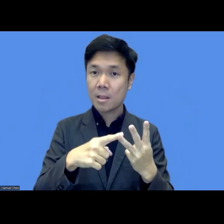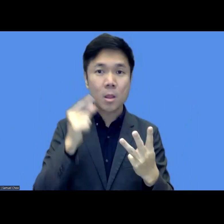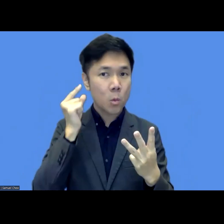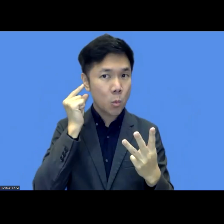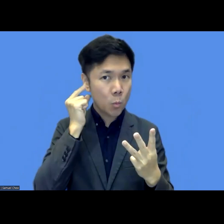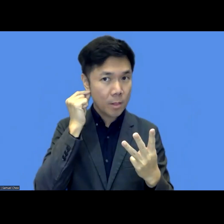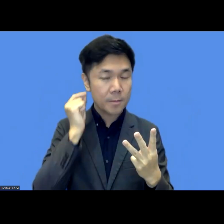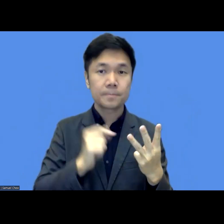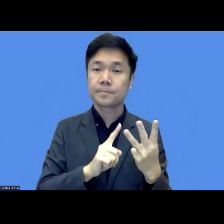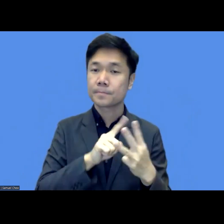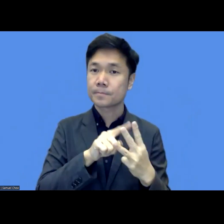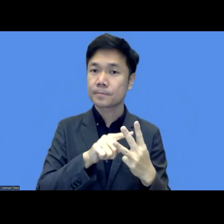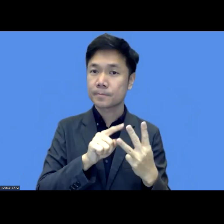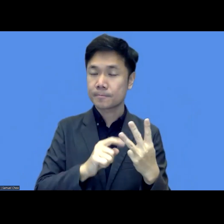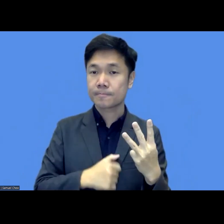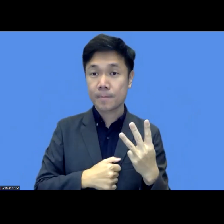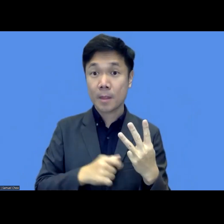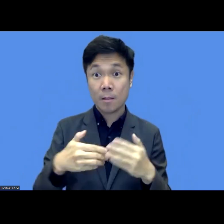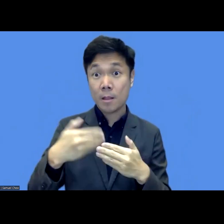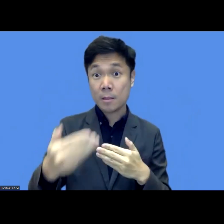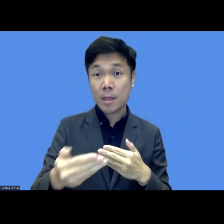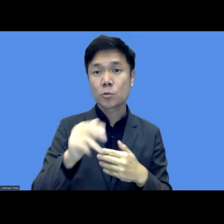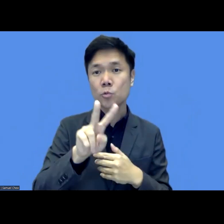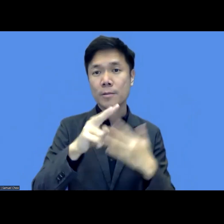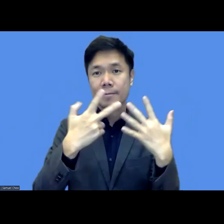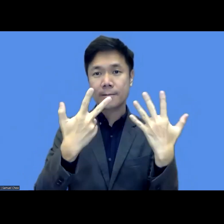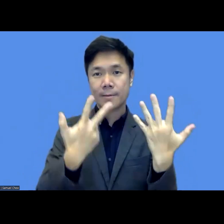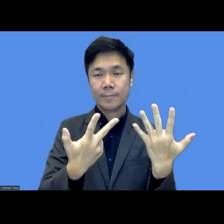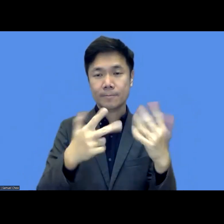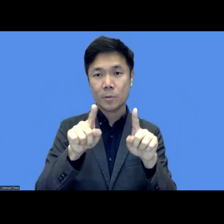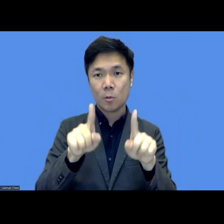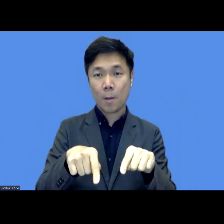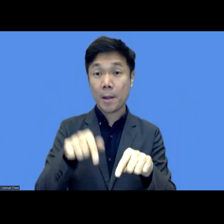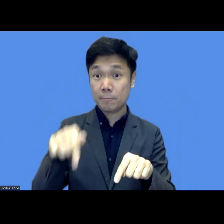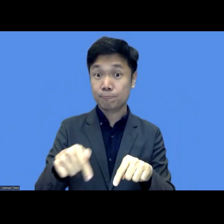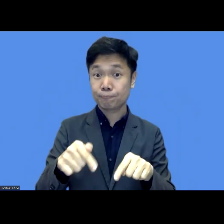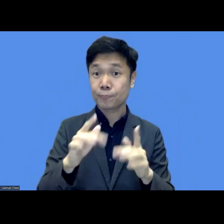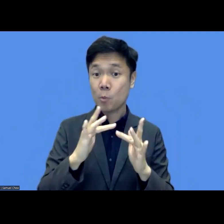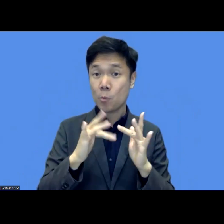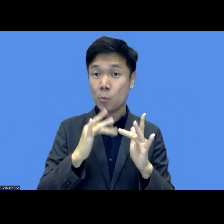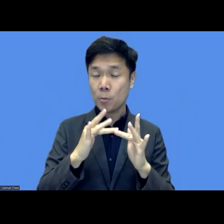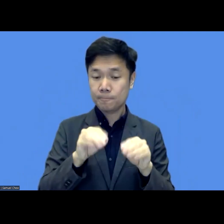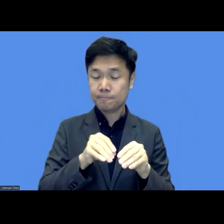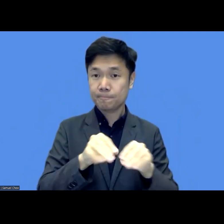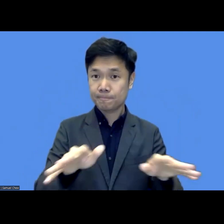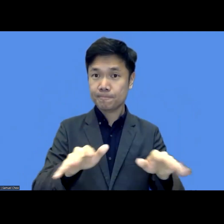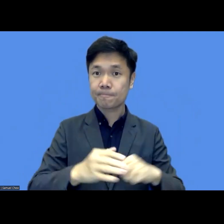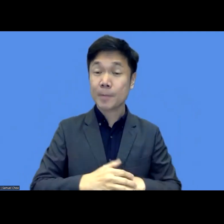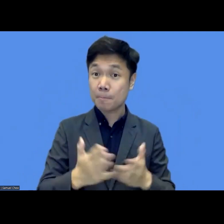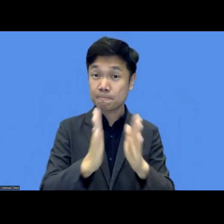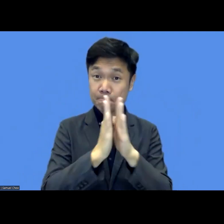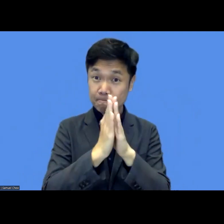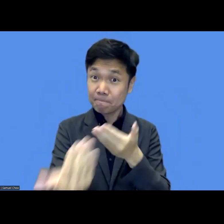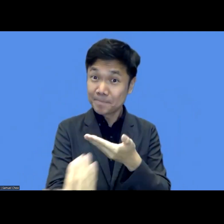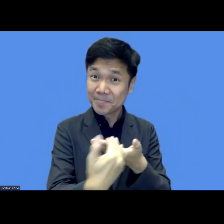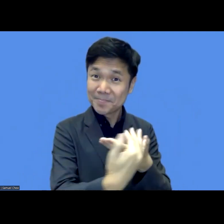hablaremos más sobre las mujeres y niñas con discapacidades que son afectadas por